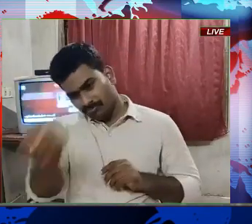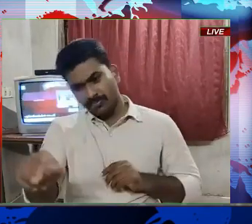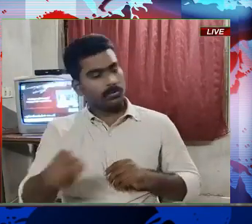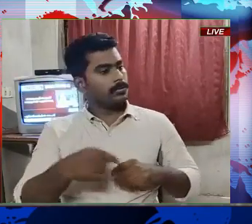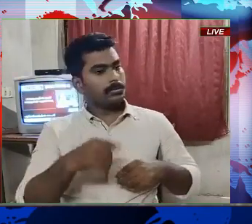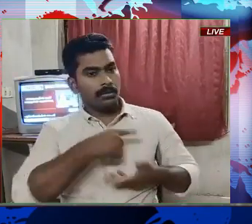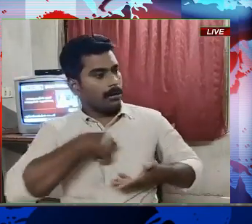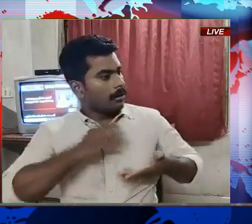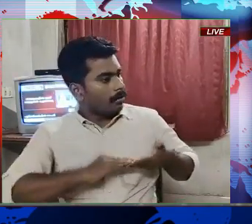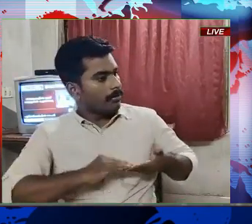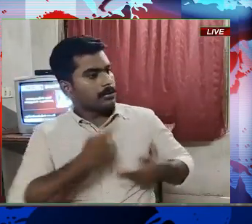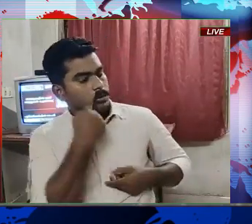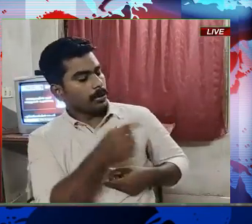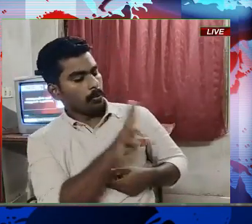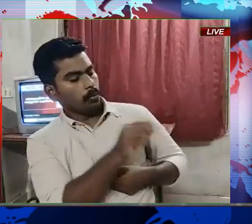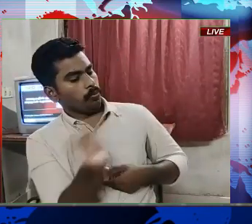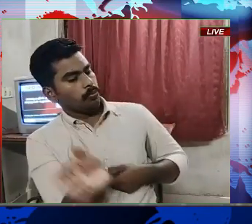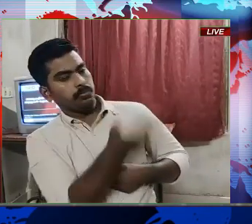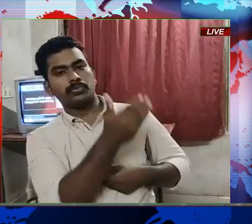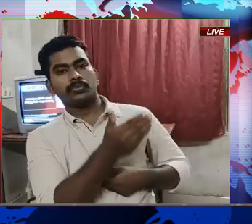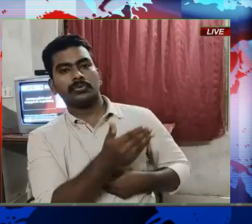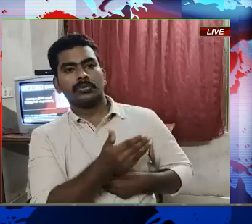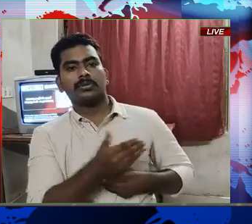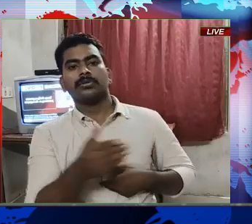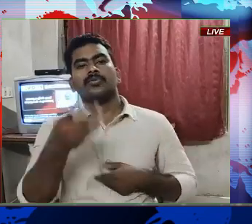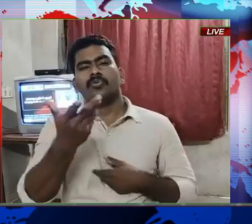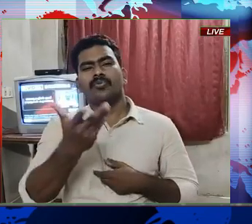ഇത് കൂടുതൽ വിപുലപ്പെടുത്തും.